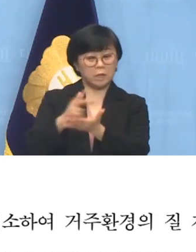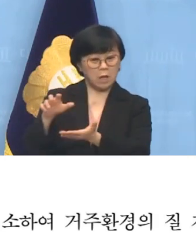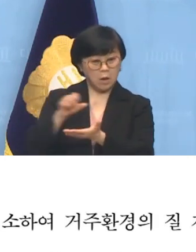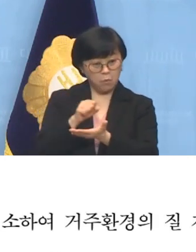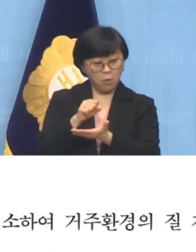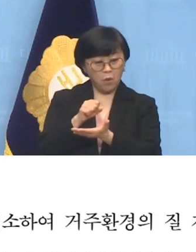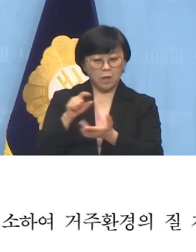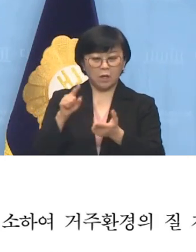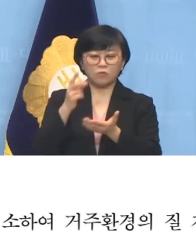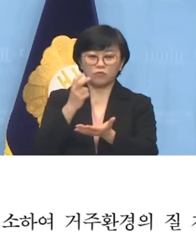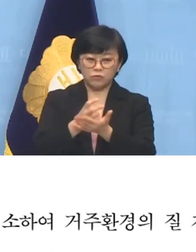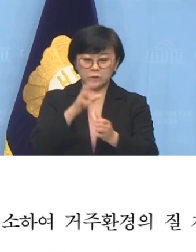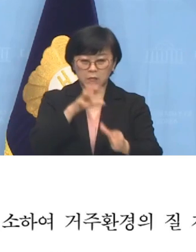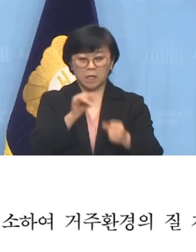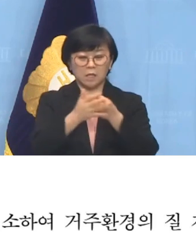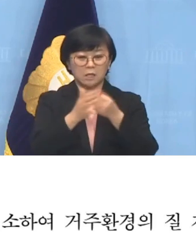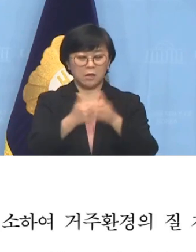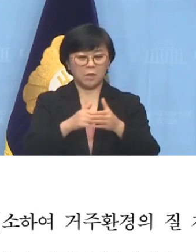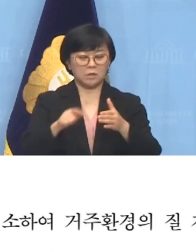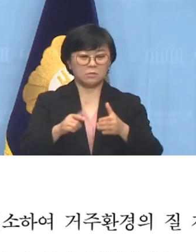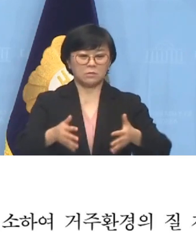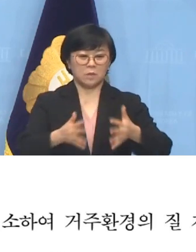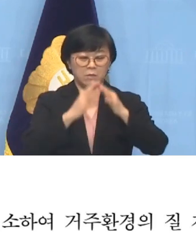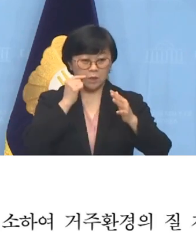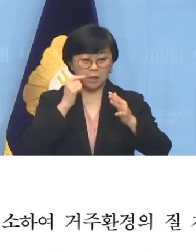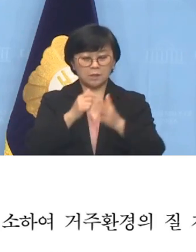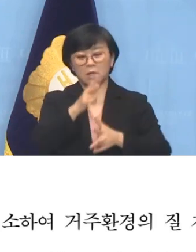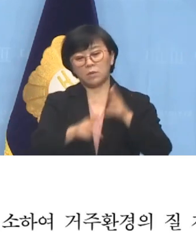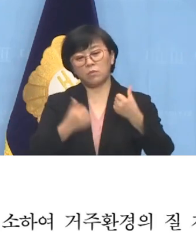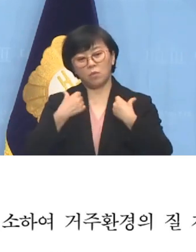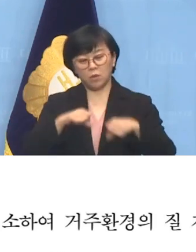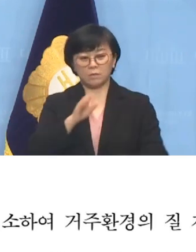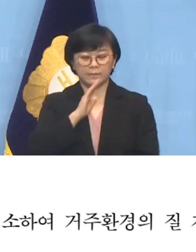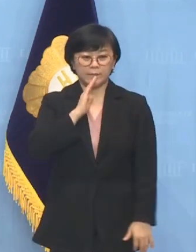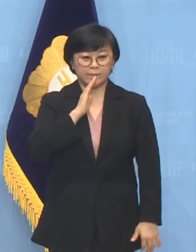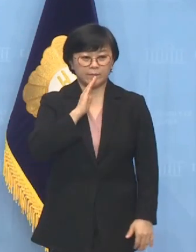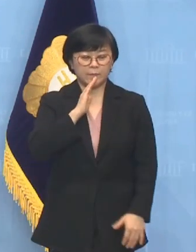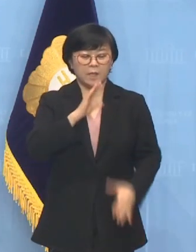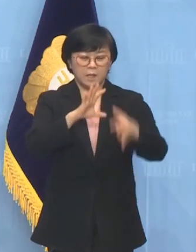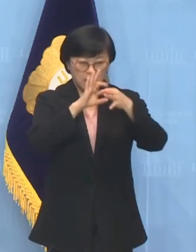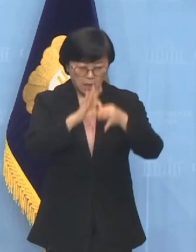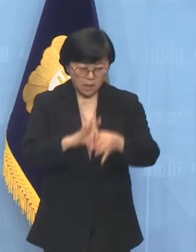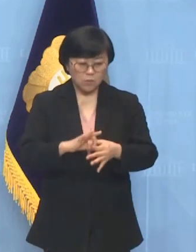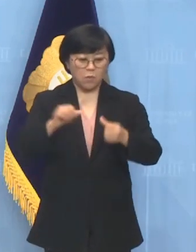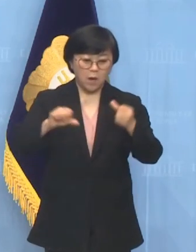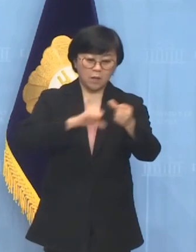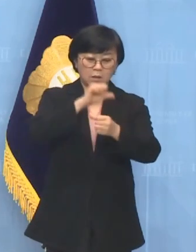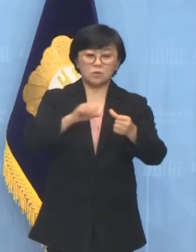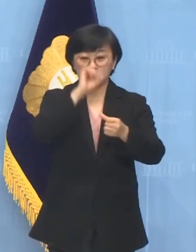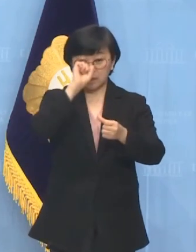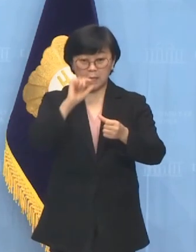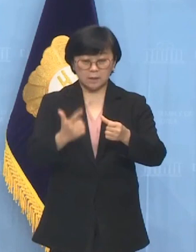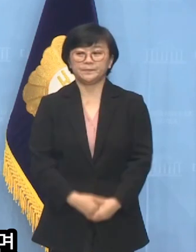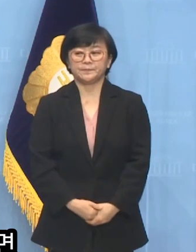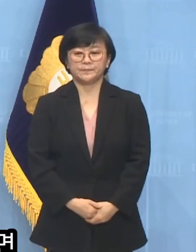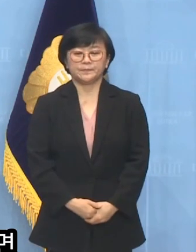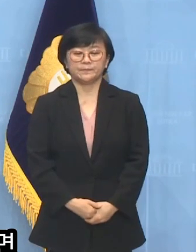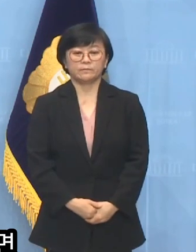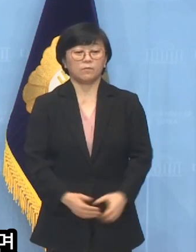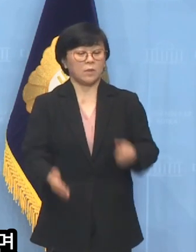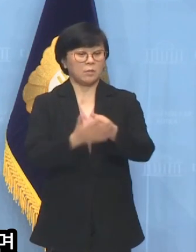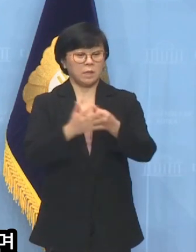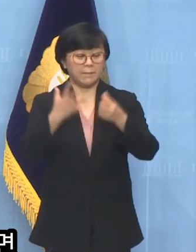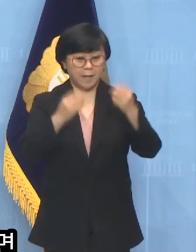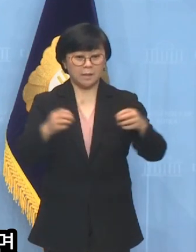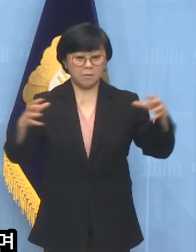확보 규정 등이 있기 때문에 대부분 기존 용량만큼도 지울 수가 없어서 사업을 포기하기 때문에 계속 열악한 주거 환경에 머물러 계실 수밖에 없습니다. 그래서